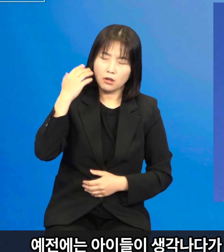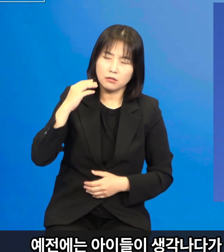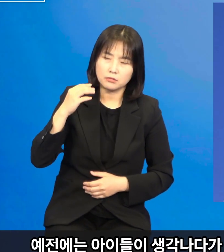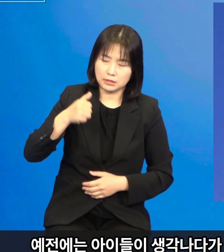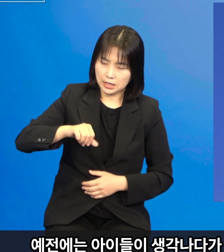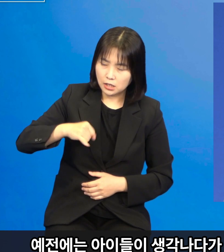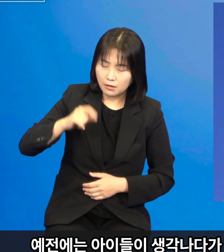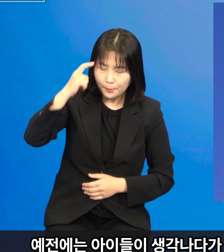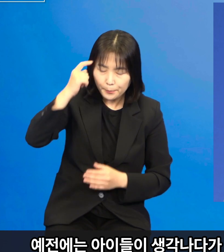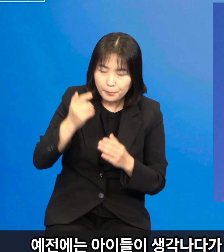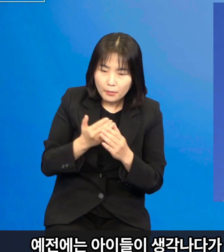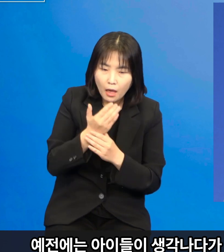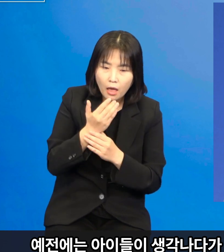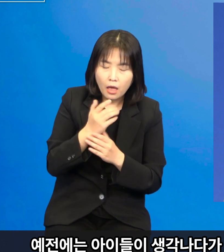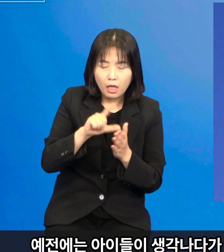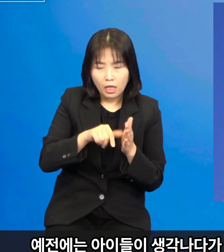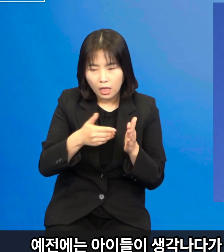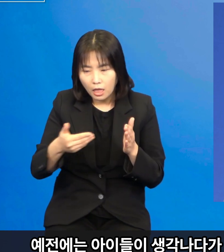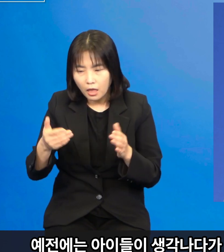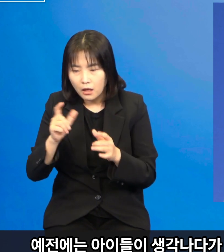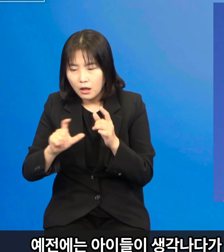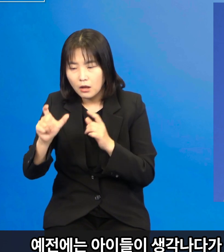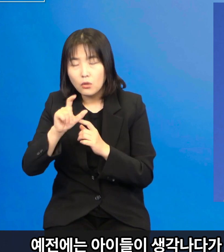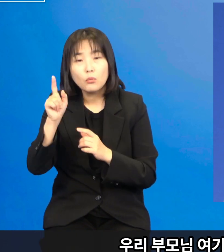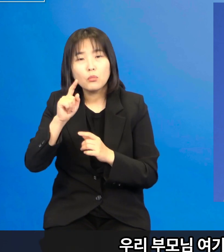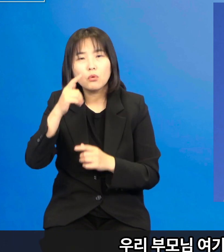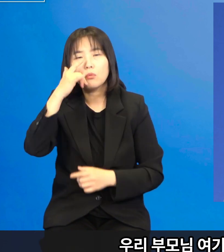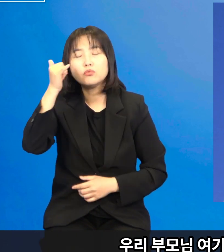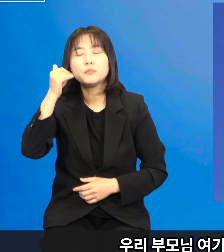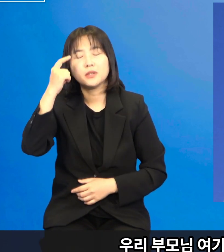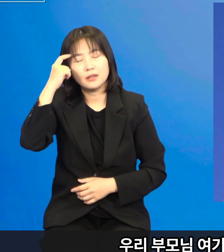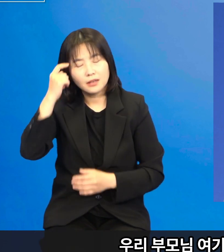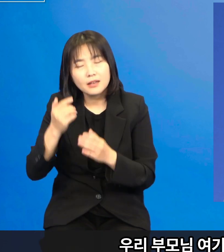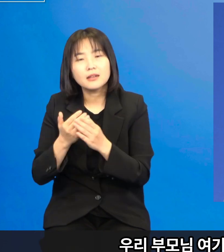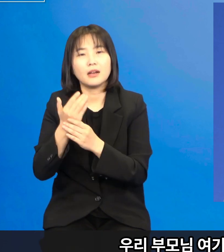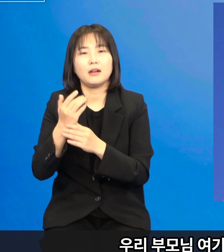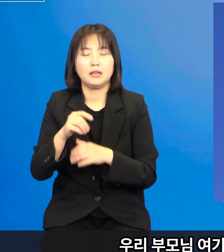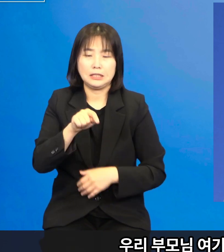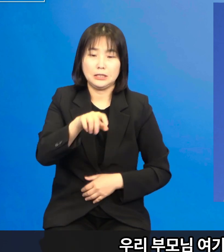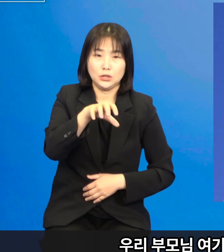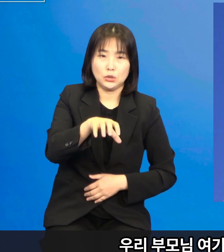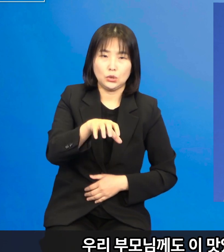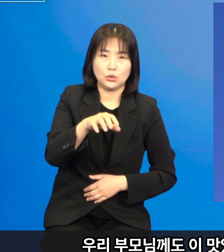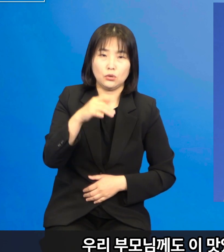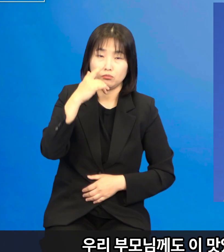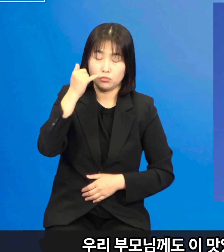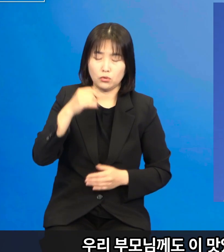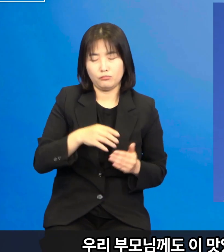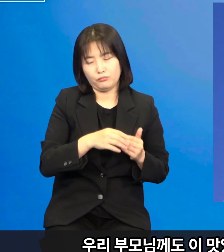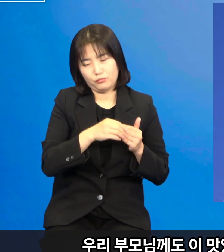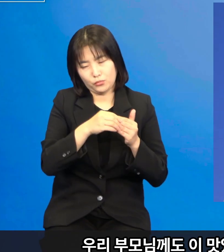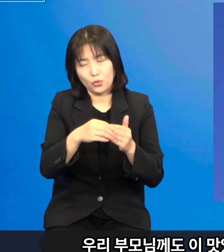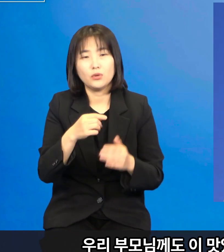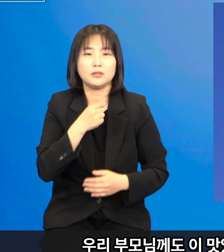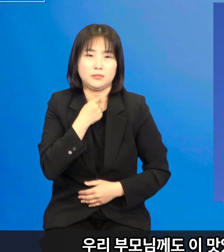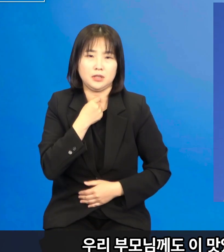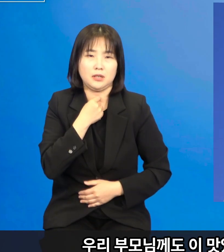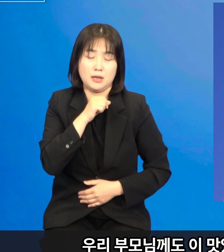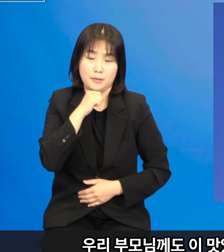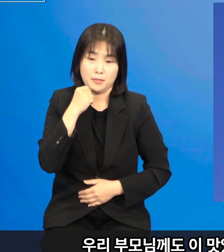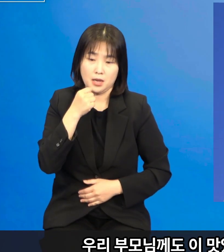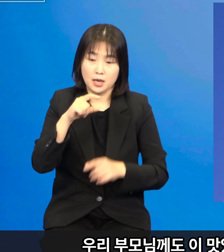생각나다가 점점 더 부모님 생각이 납니다. 우리 부모님 여기 모시고 오고 싶다. 우리 부모님께도 이 맛있는